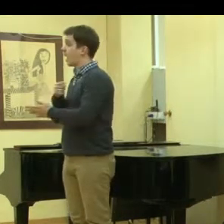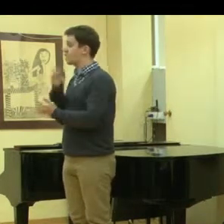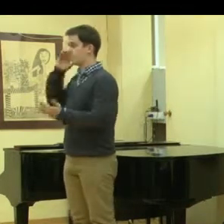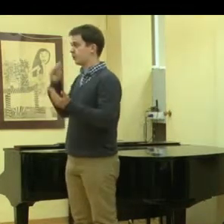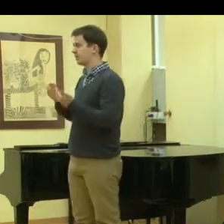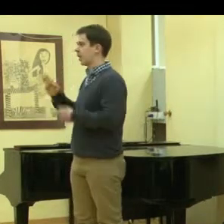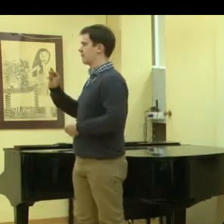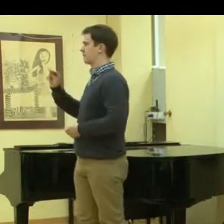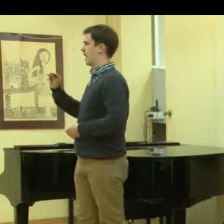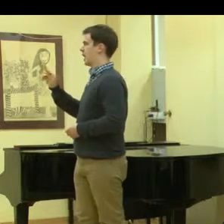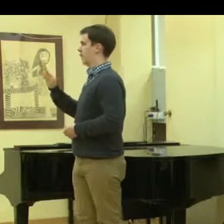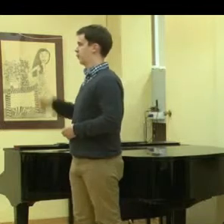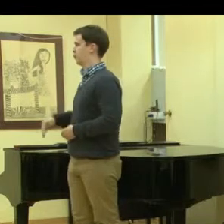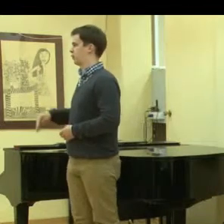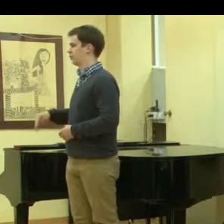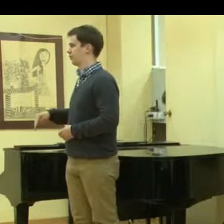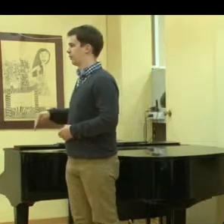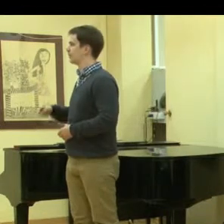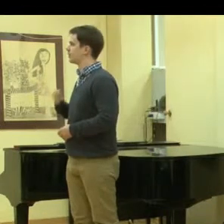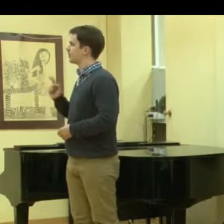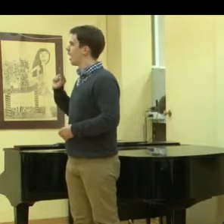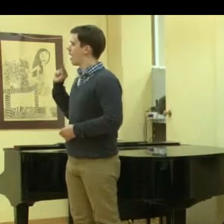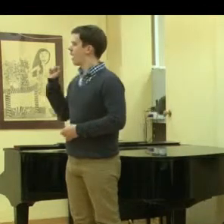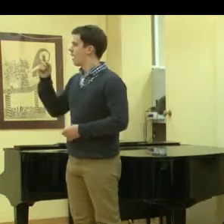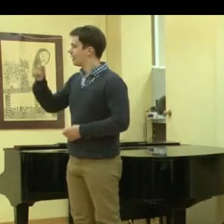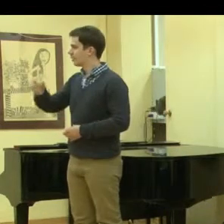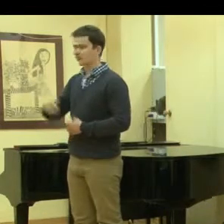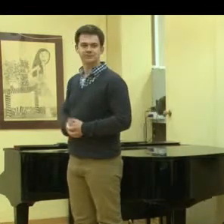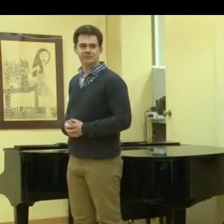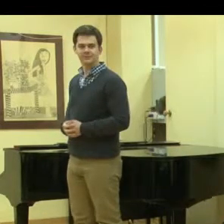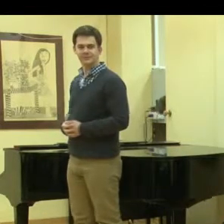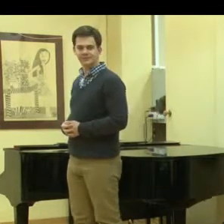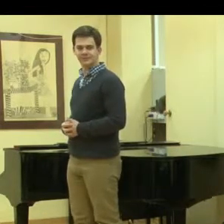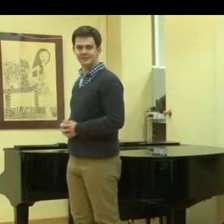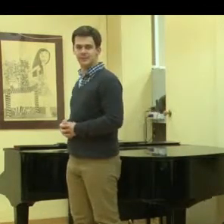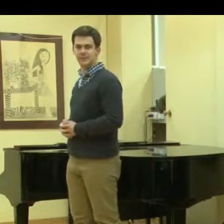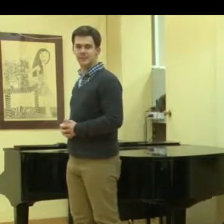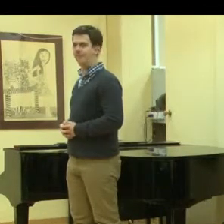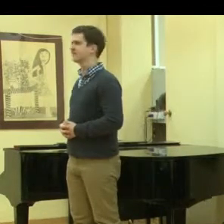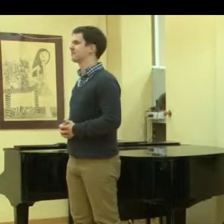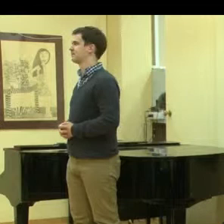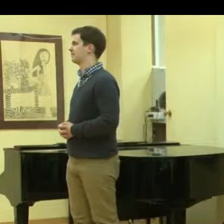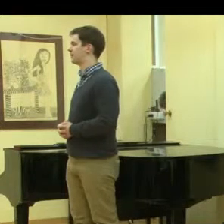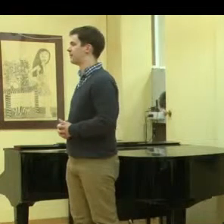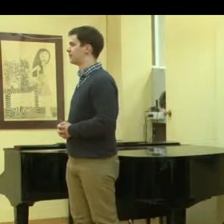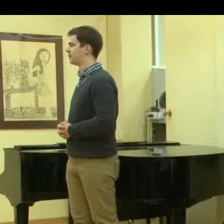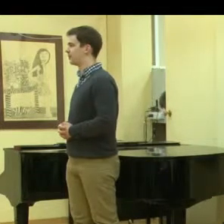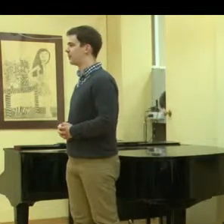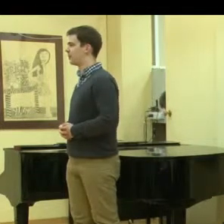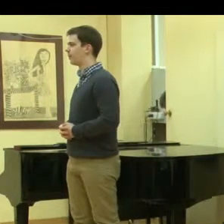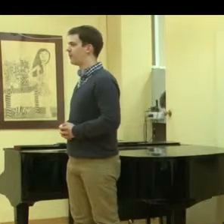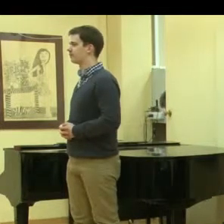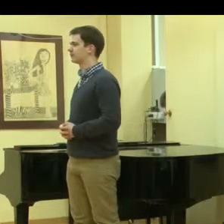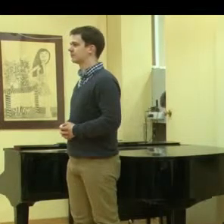Peru, więc też całkiem daleko. Bueno, conocimos en Perú y luego vivimos dos años